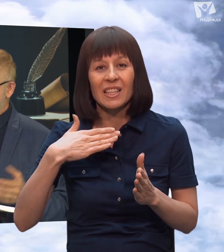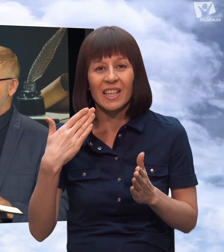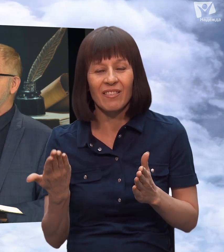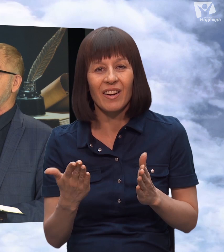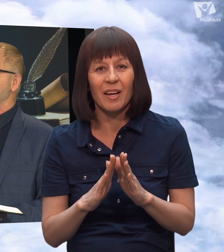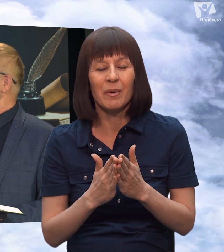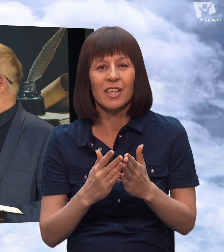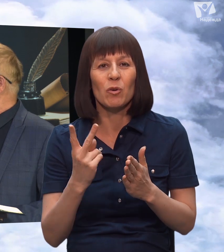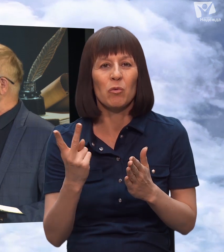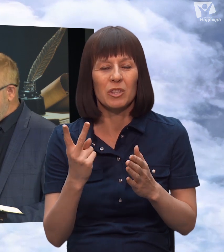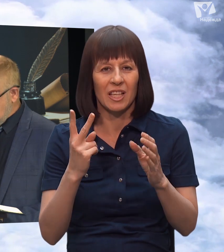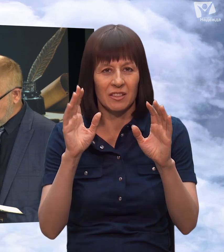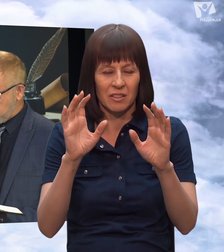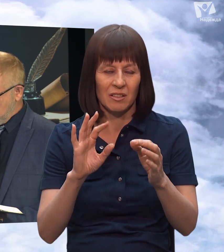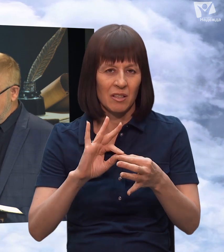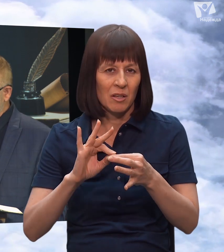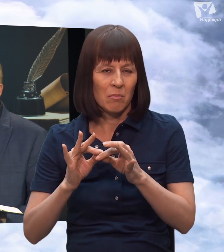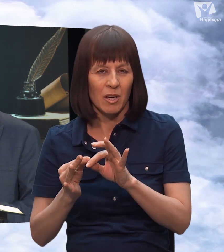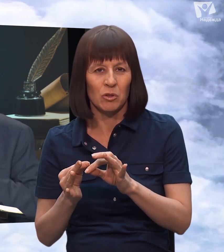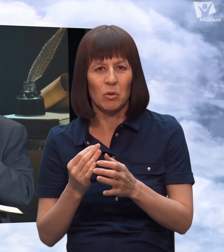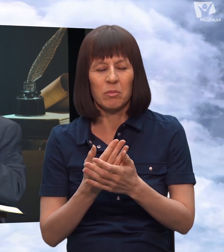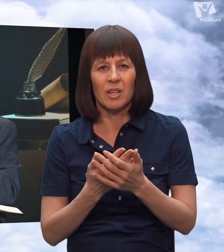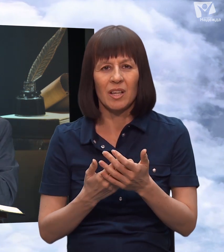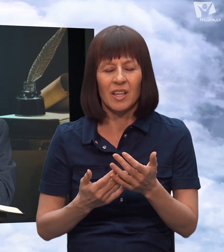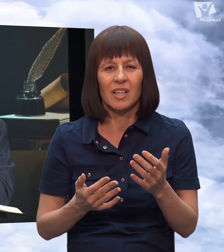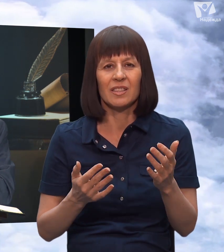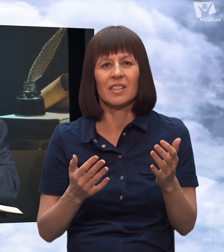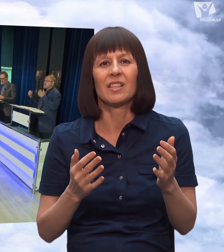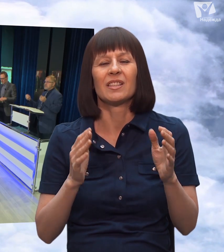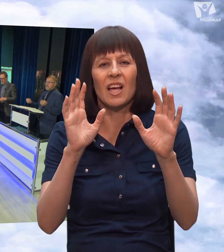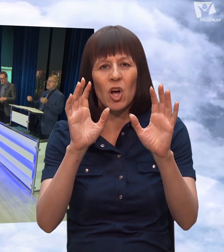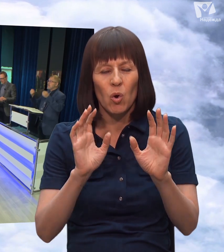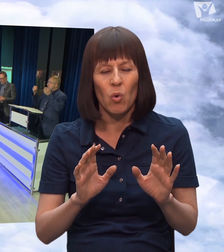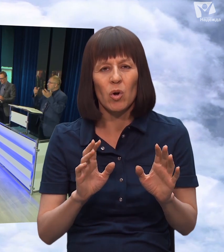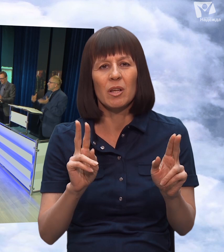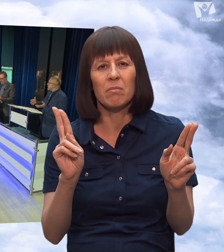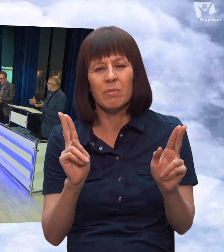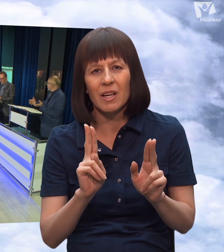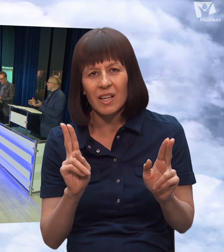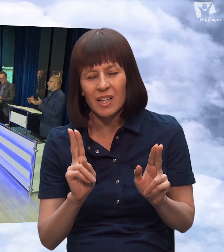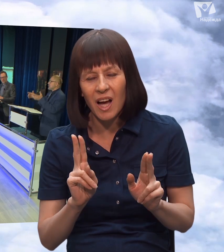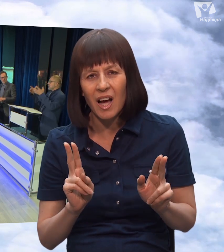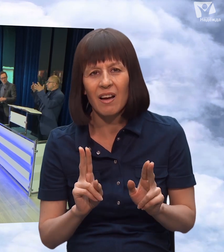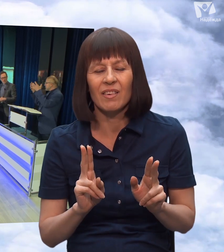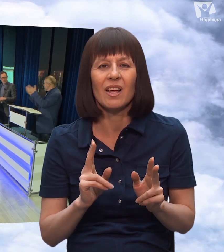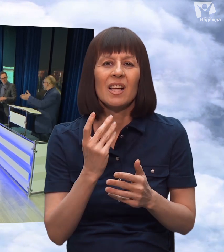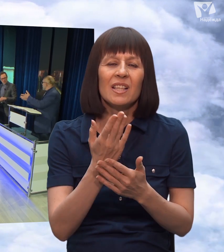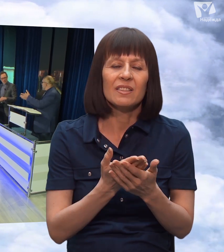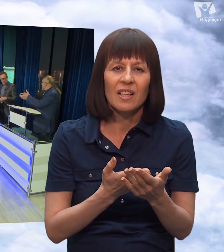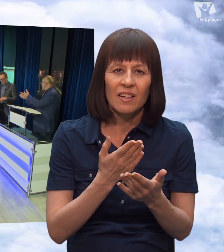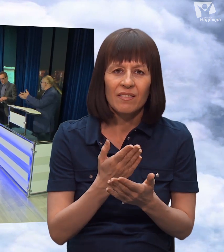повествование о том как был дан закон а также требования и предписания как соблюдать закон какие